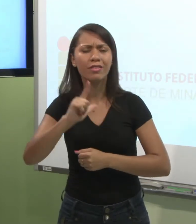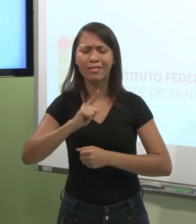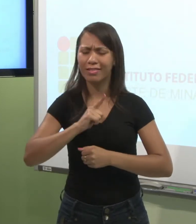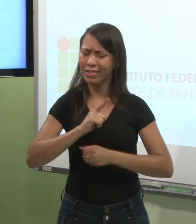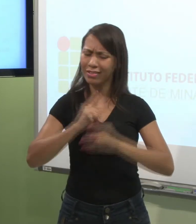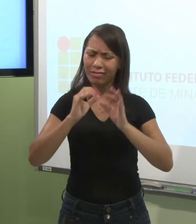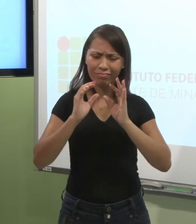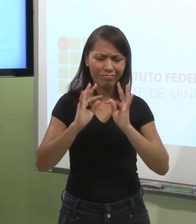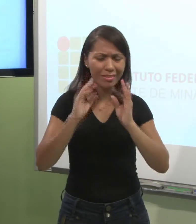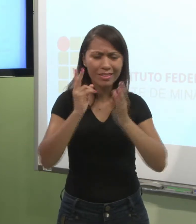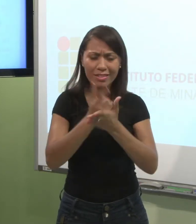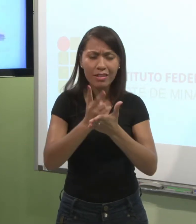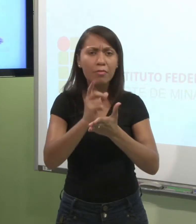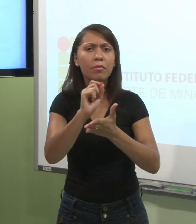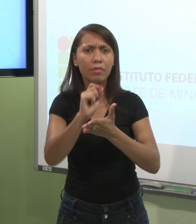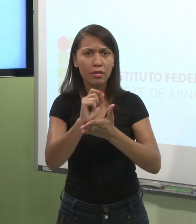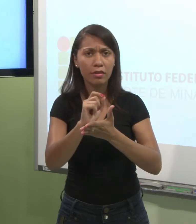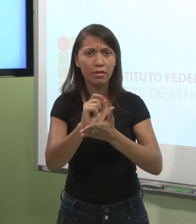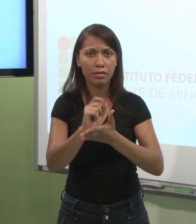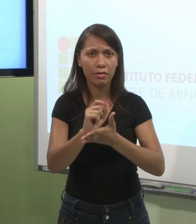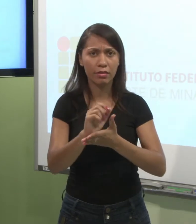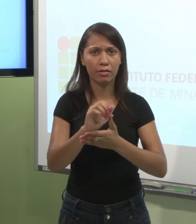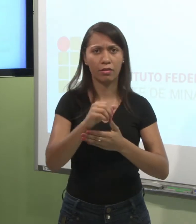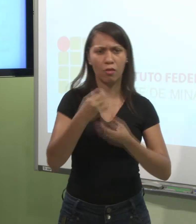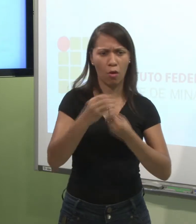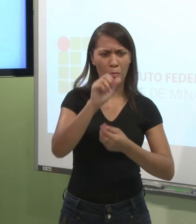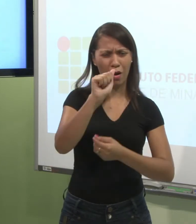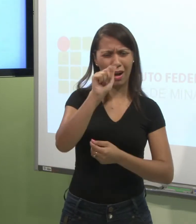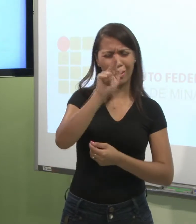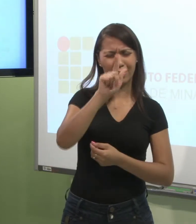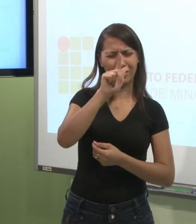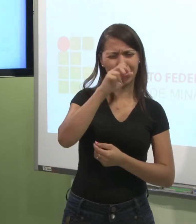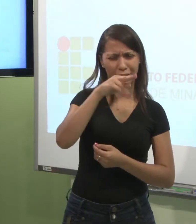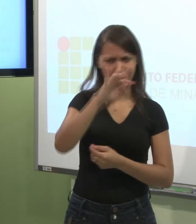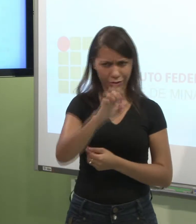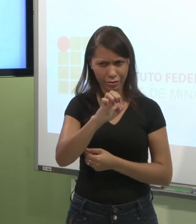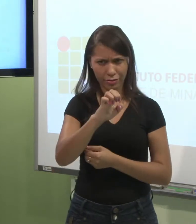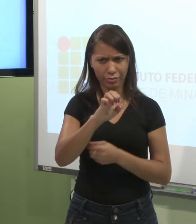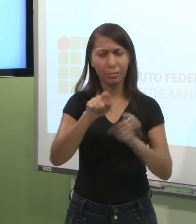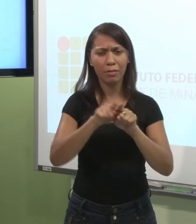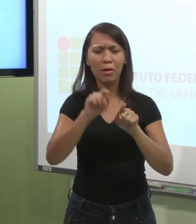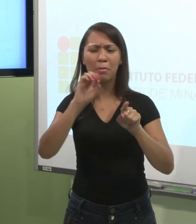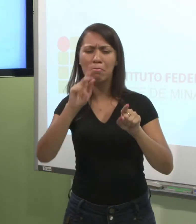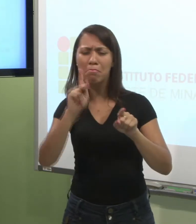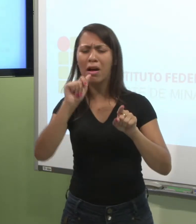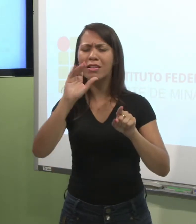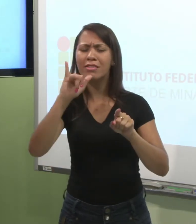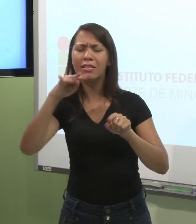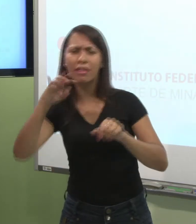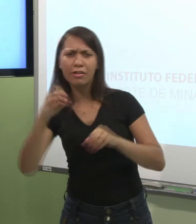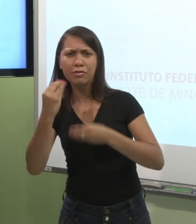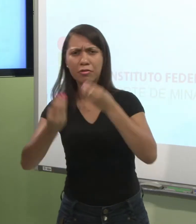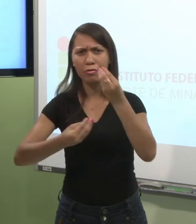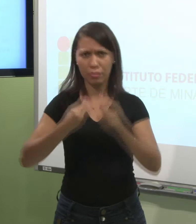bem definido a noção de agente e paciente. Agente é o termo que pratica ação,